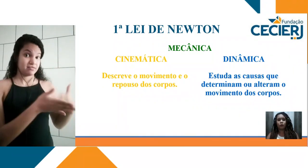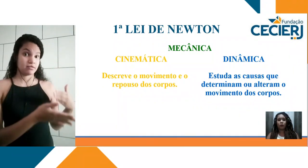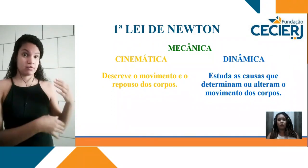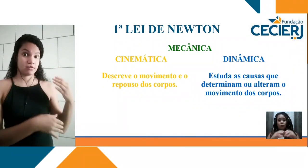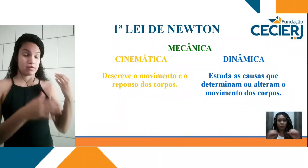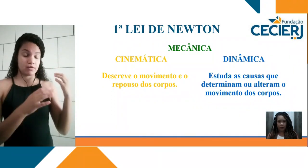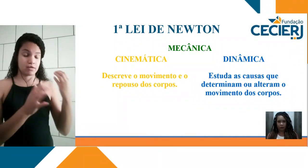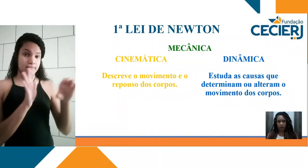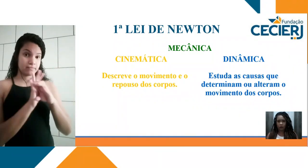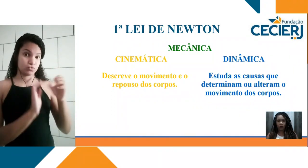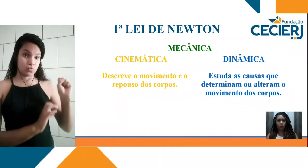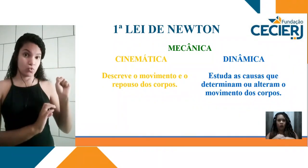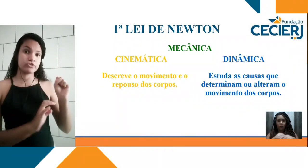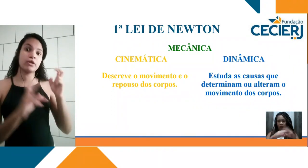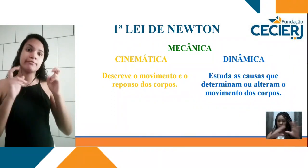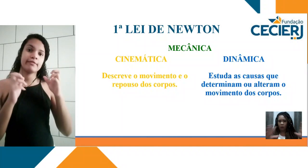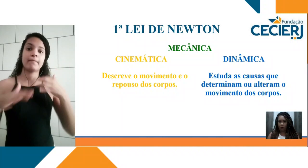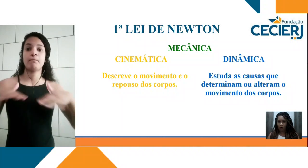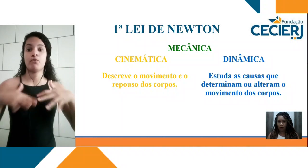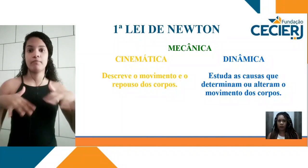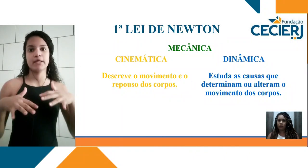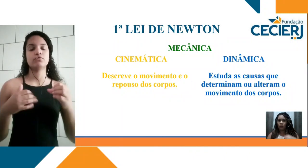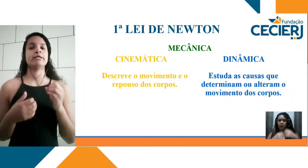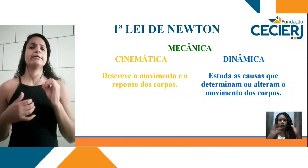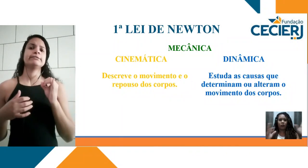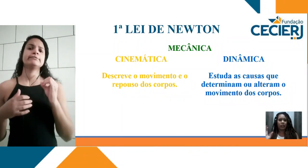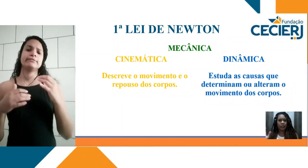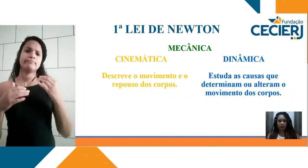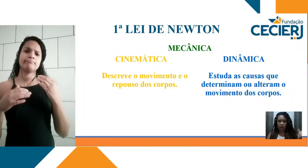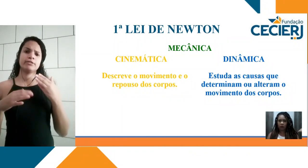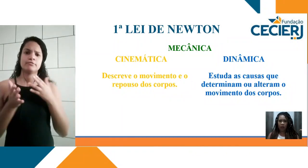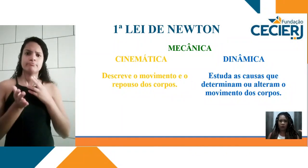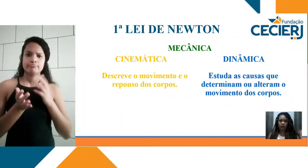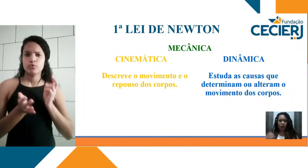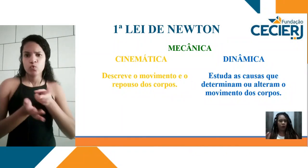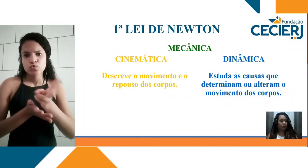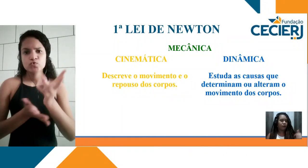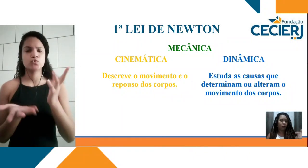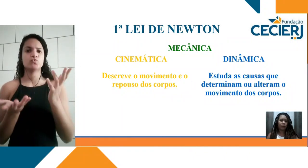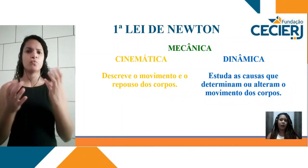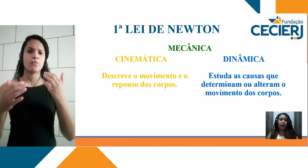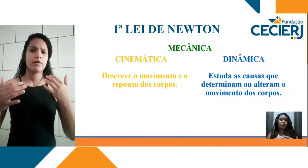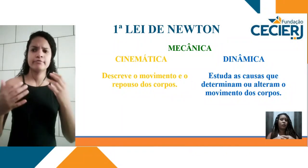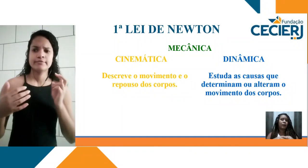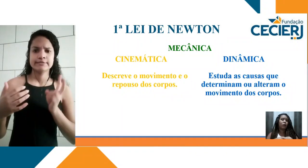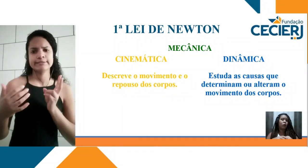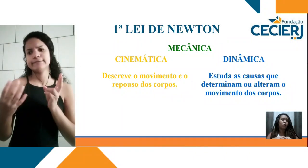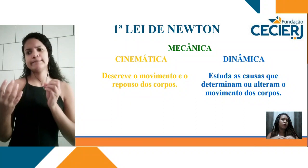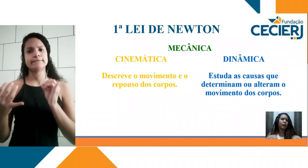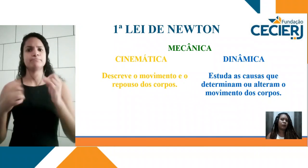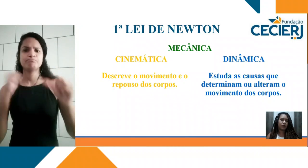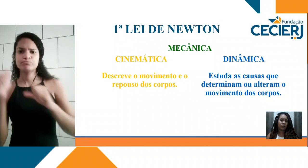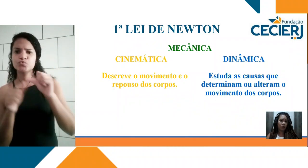trabalhou sobre os movimentos, como eles se comportam, se é um movimento retilíneo, circular, uniforme, não uniforme. A gente trabalhou